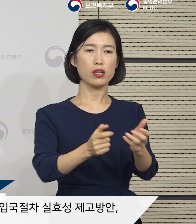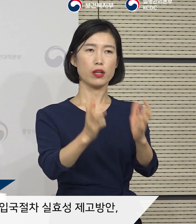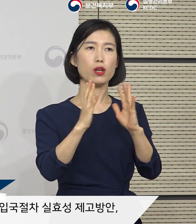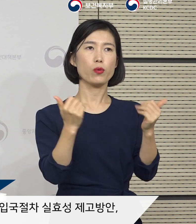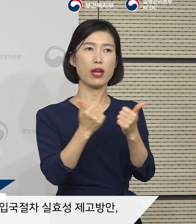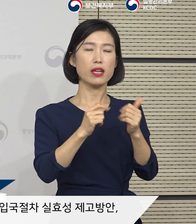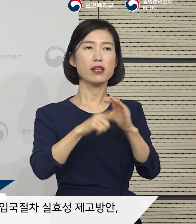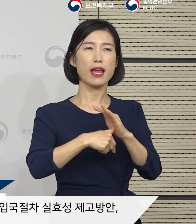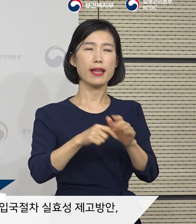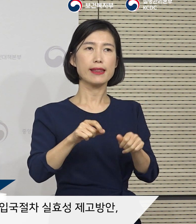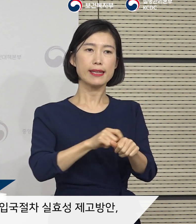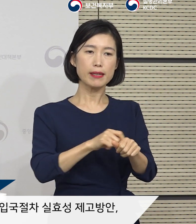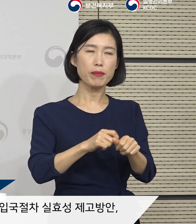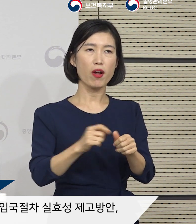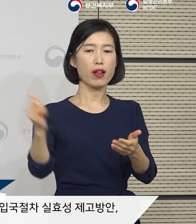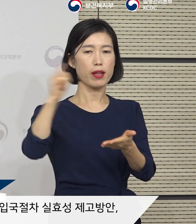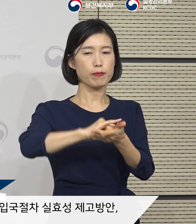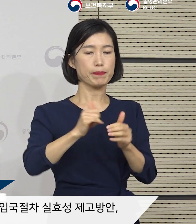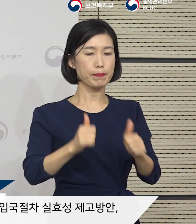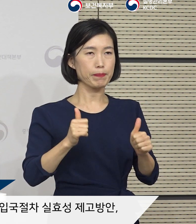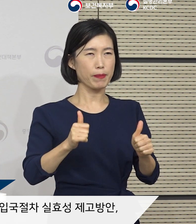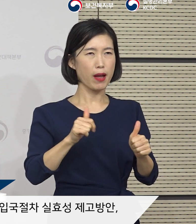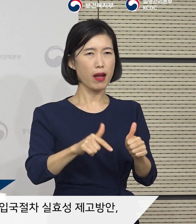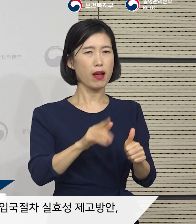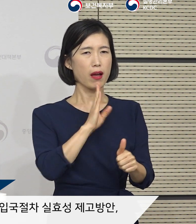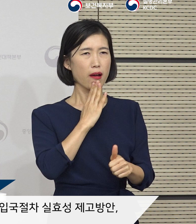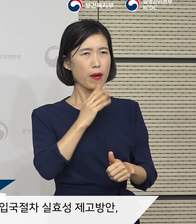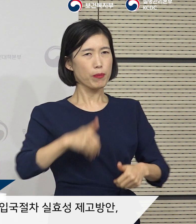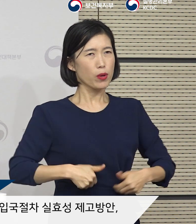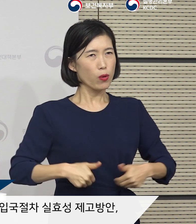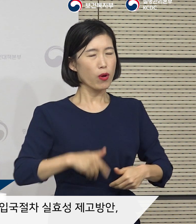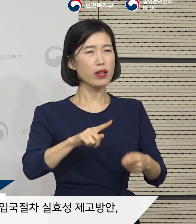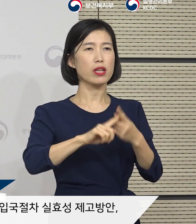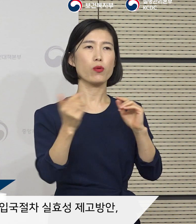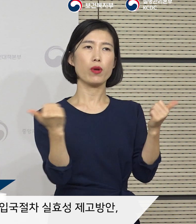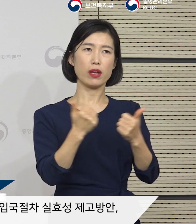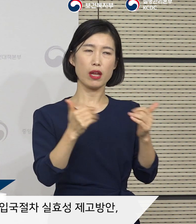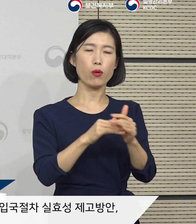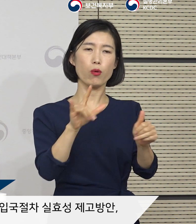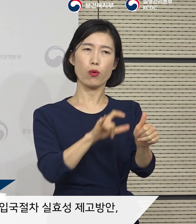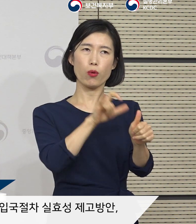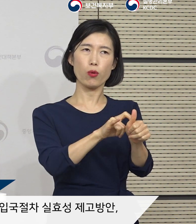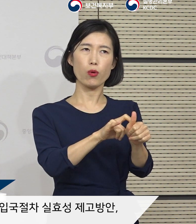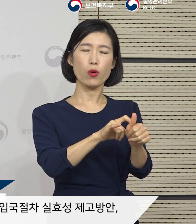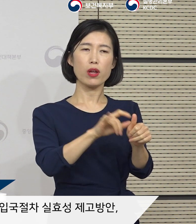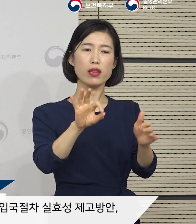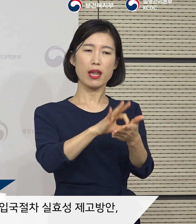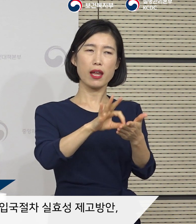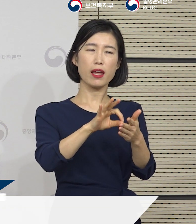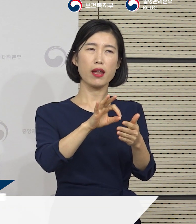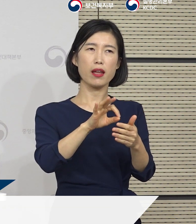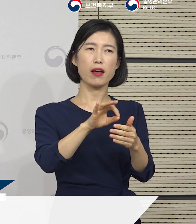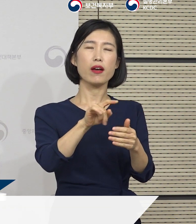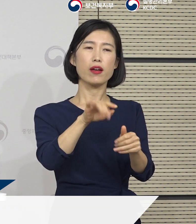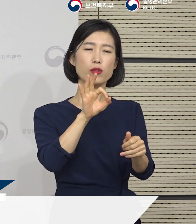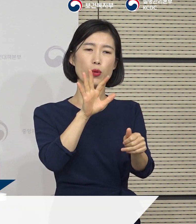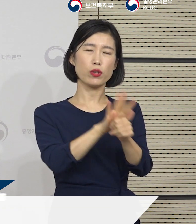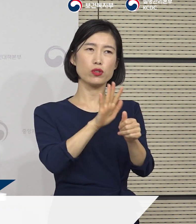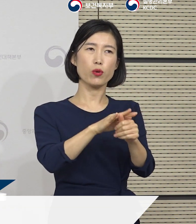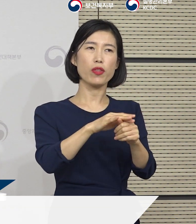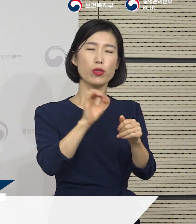중대본 회의에서는 특별 입국 절차 실효성 제고 방안, 코로나19 관련 세정 지원 현황 및 향후 계획,